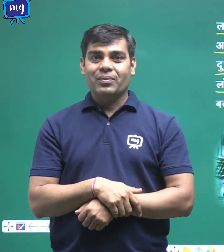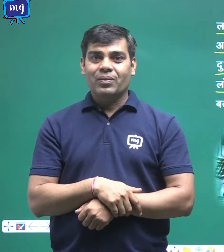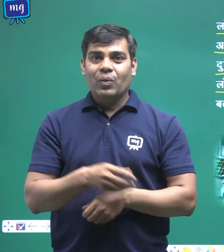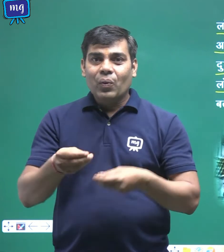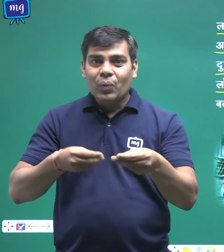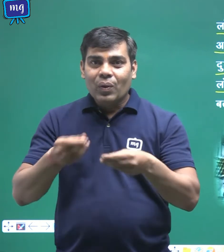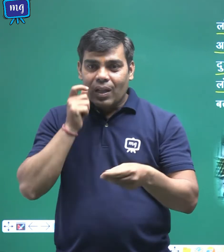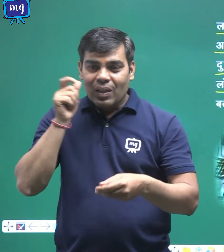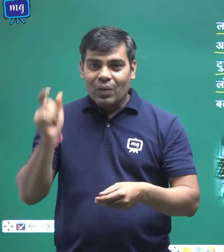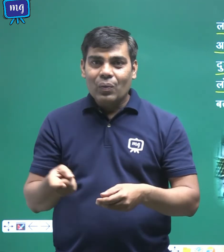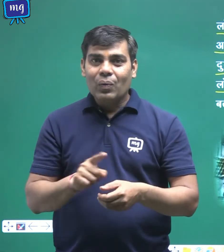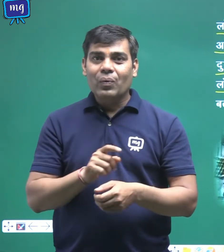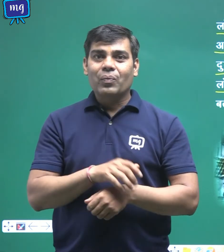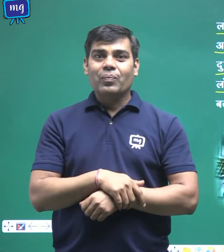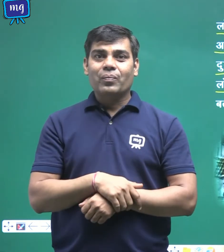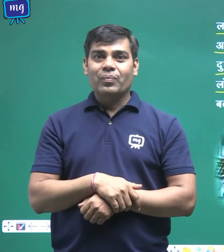दुकानदार को